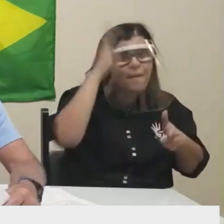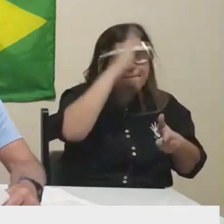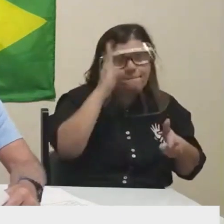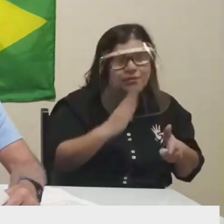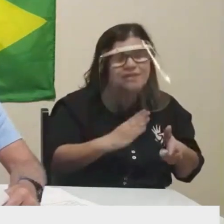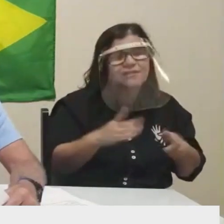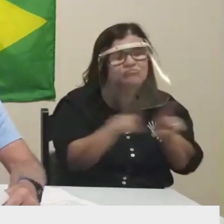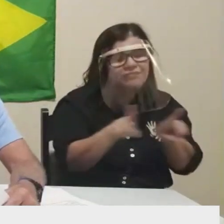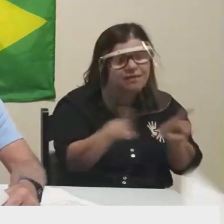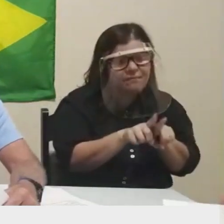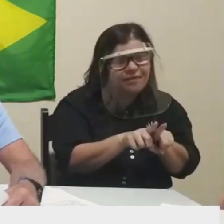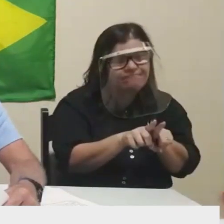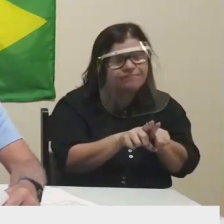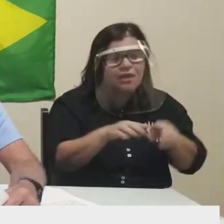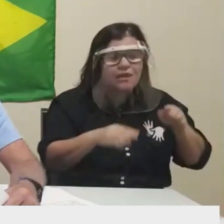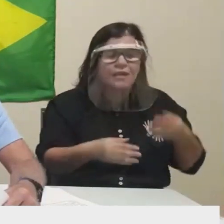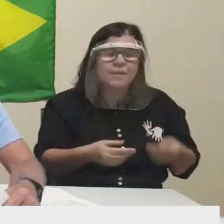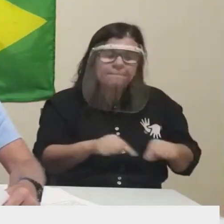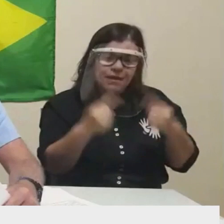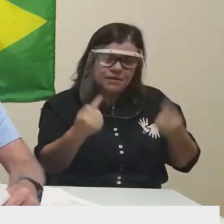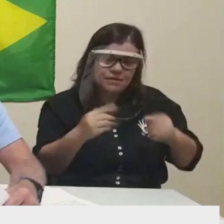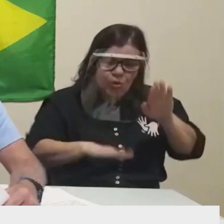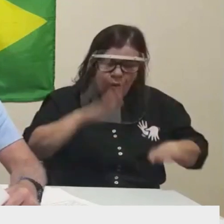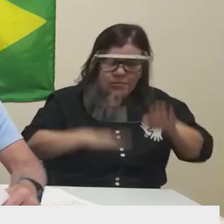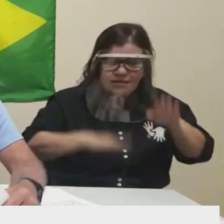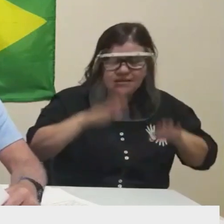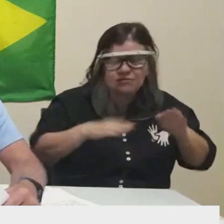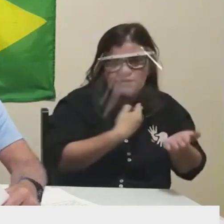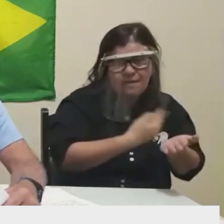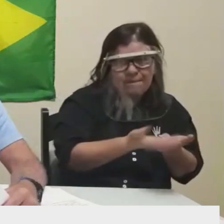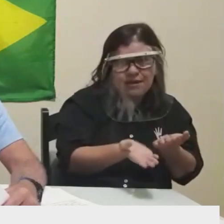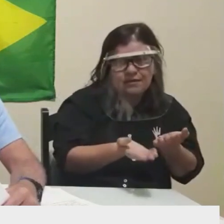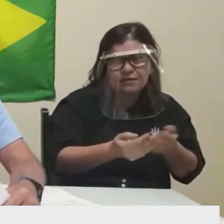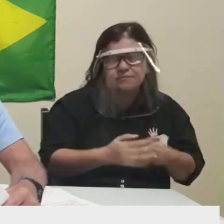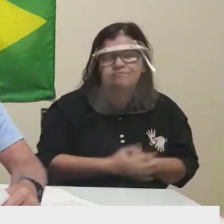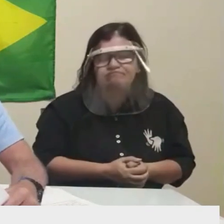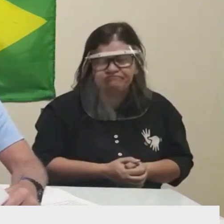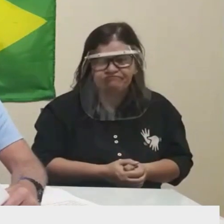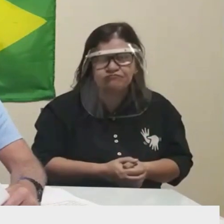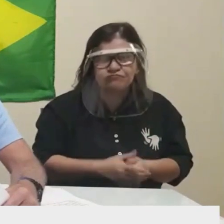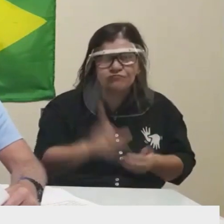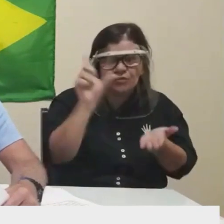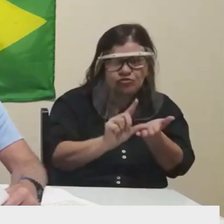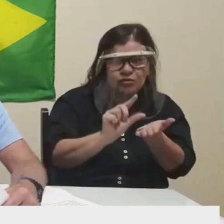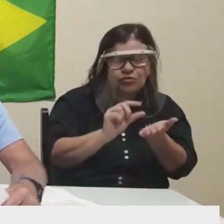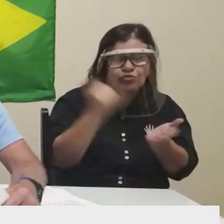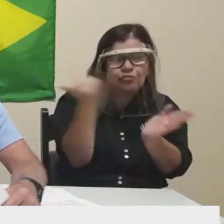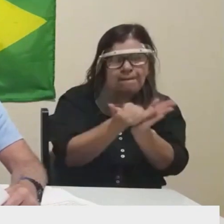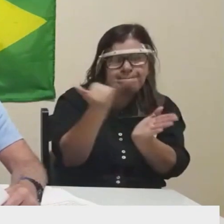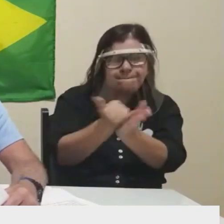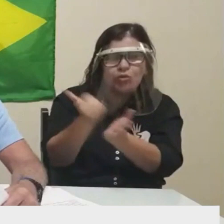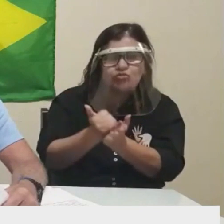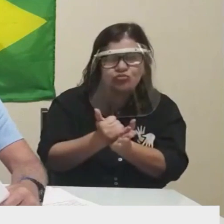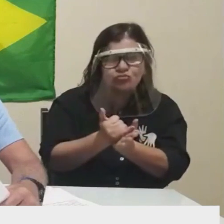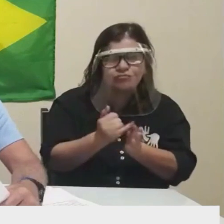nós também compensamos a perda de estados que, com a previsão de ICMS, também de municípios, a previsão de